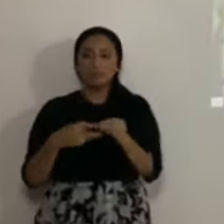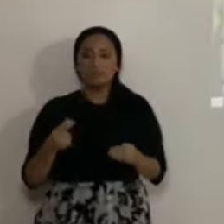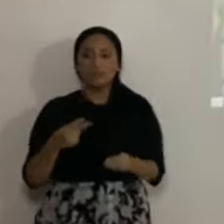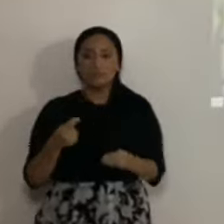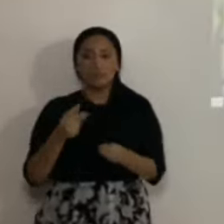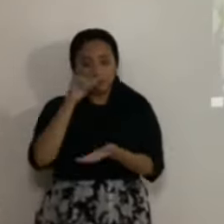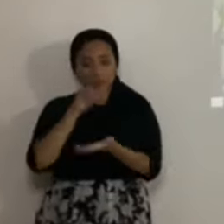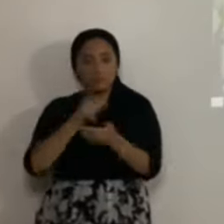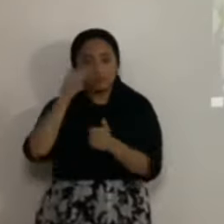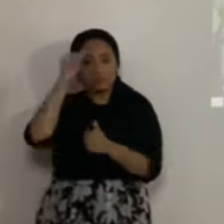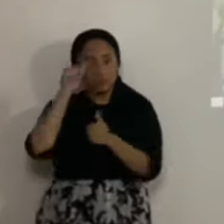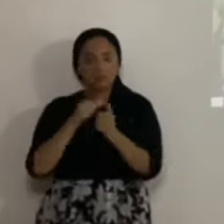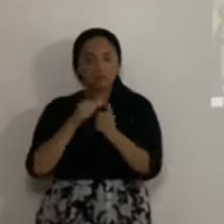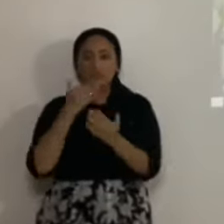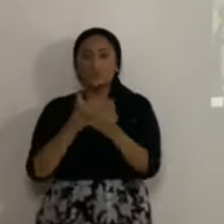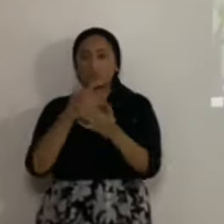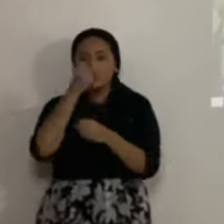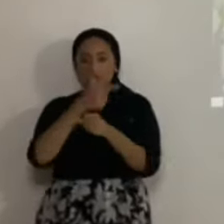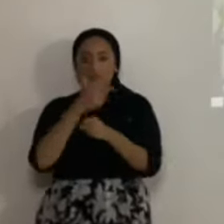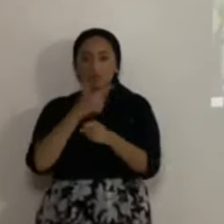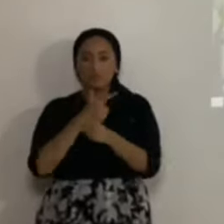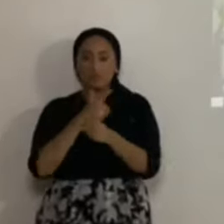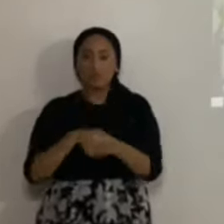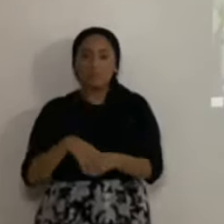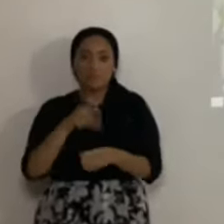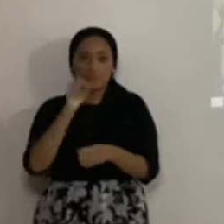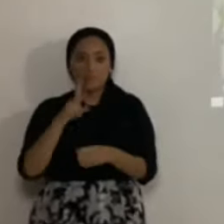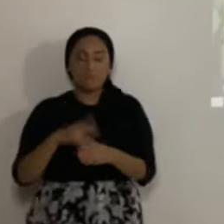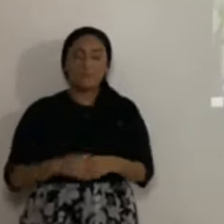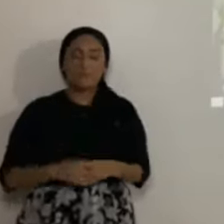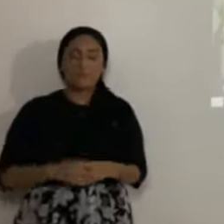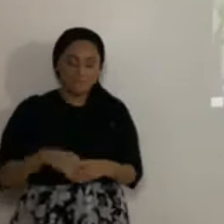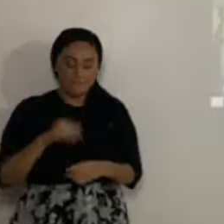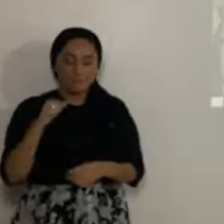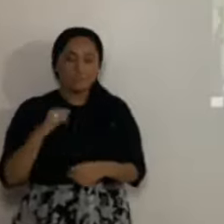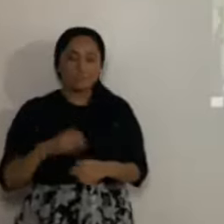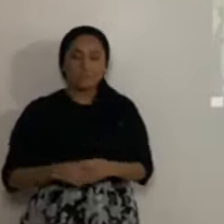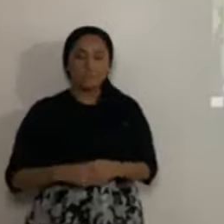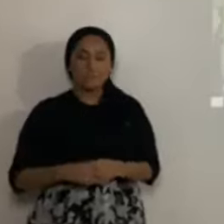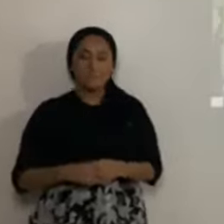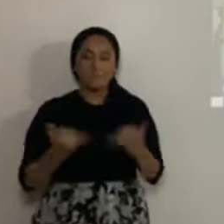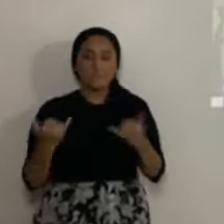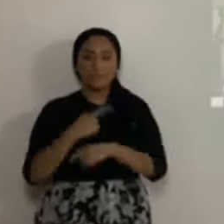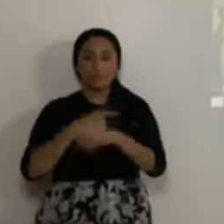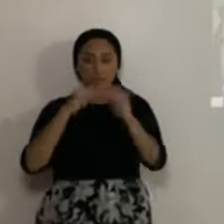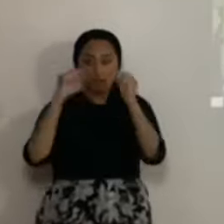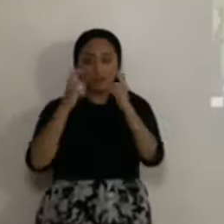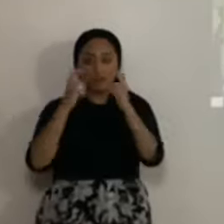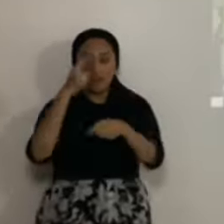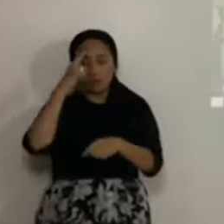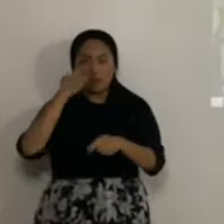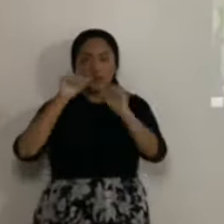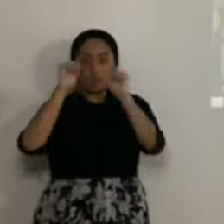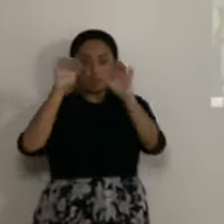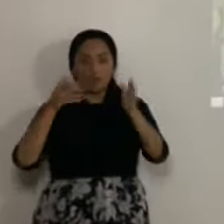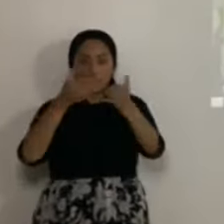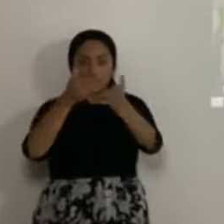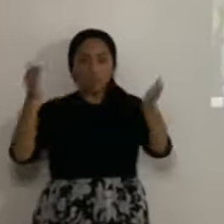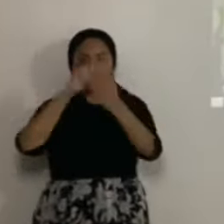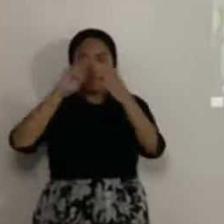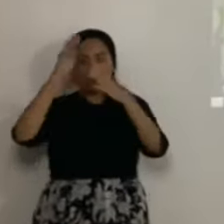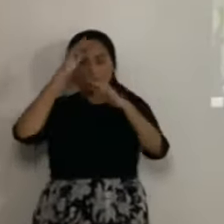eso, grábatelo muy bien, hermano, hermana, ¿de acuerdo? Sí, estas administraciones se van para bendecirte, para que el